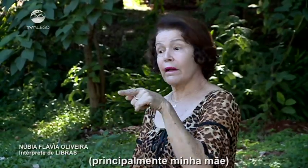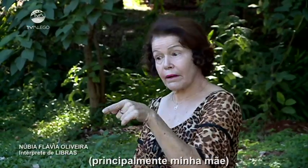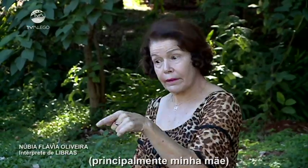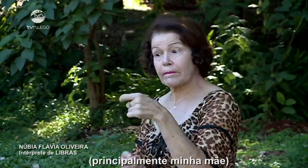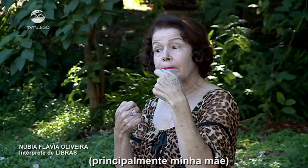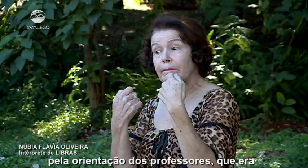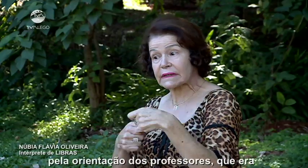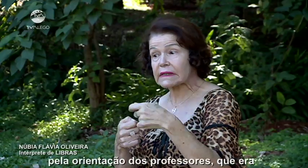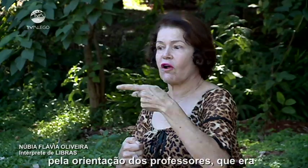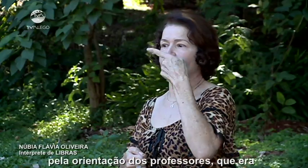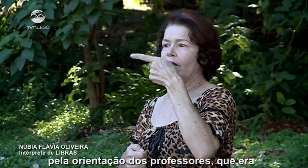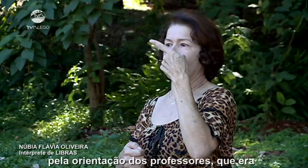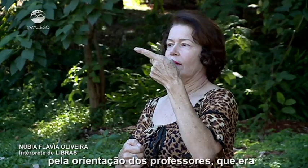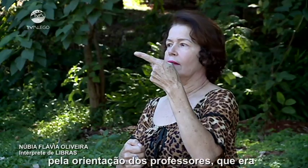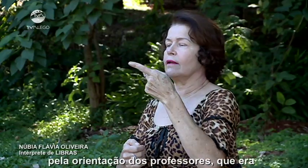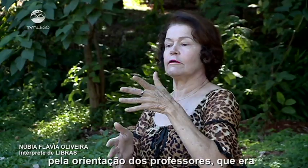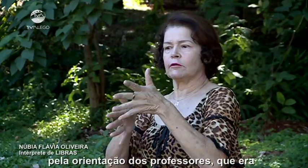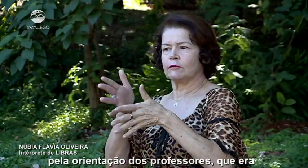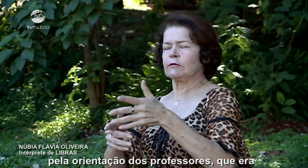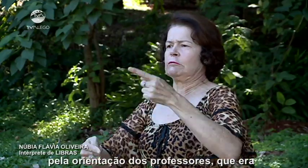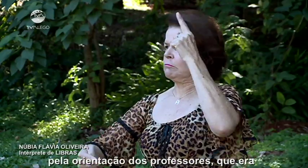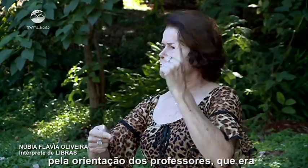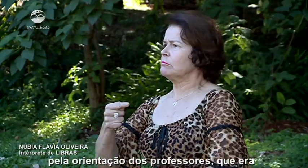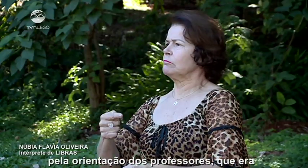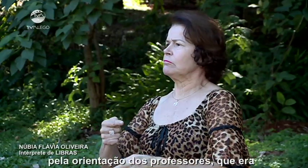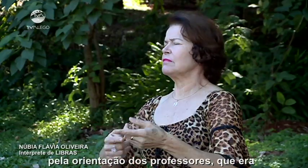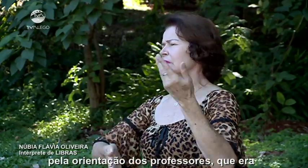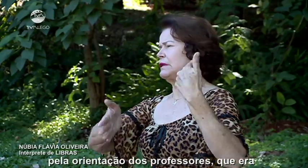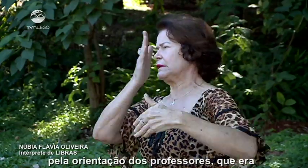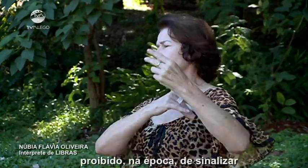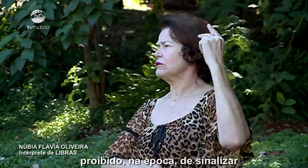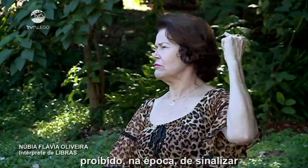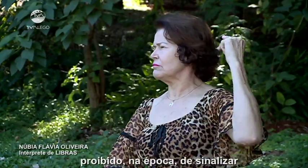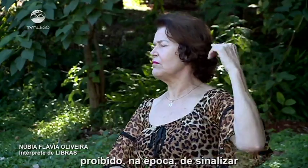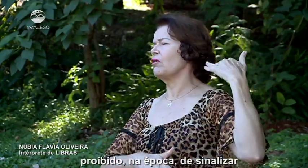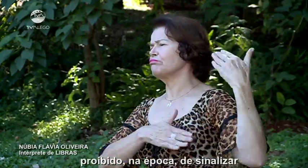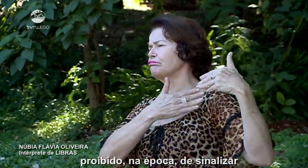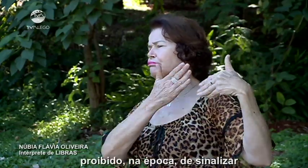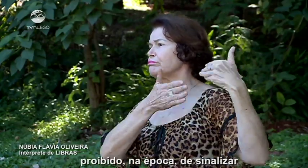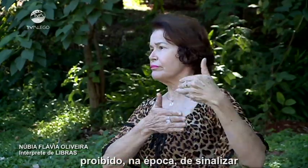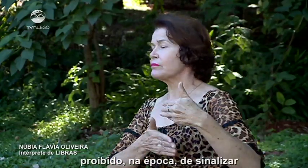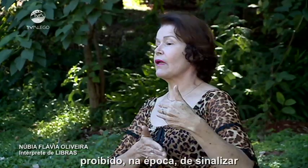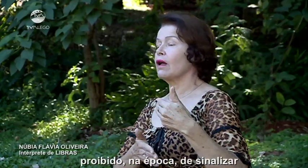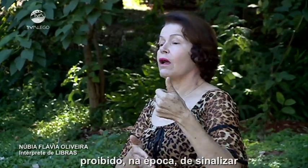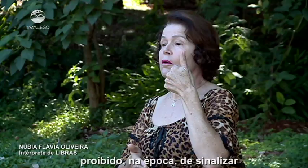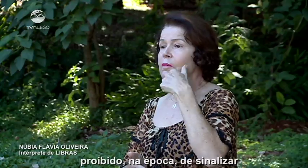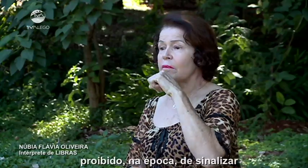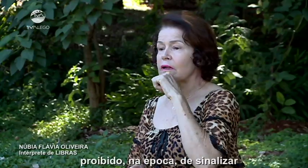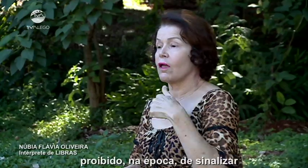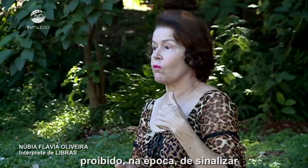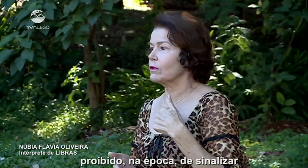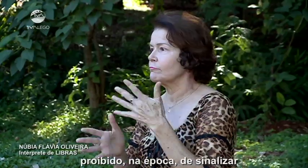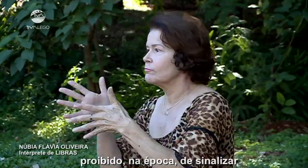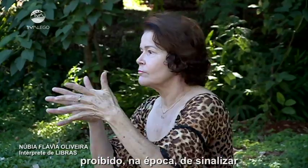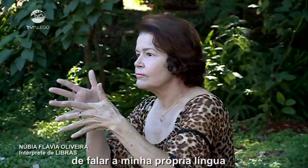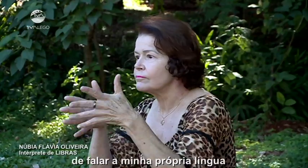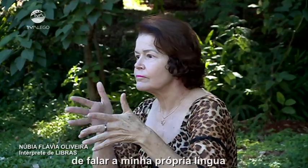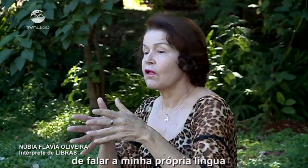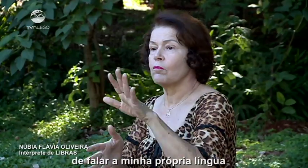mãe, pela orientação dos professores, né, que era proibido na época de sinalizar, de falar